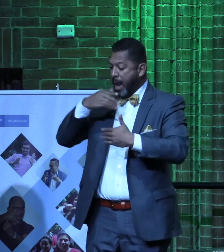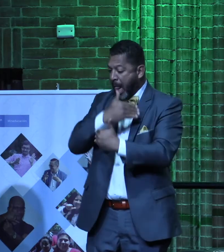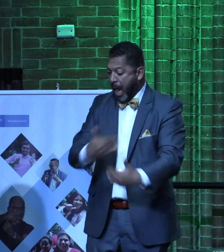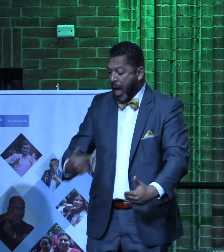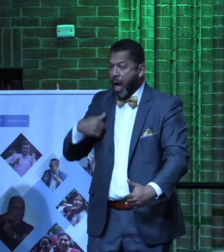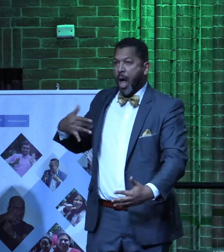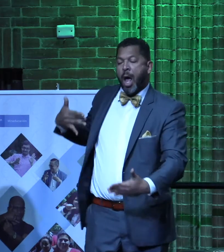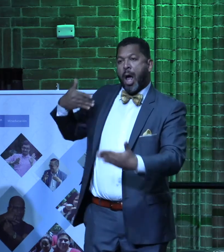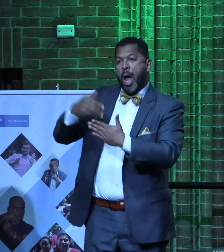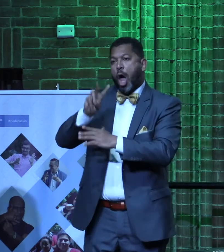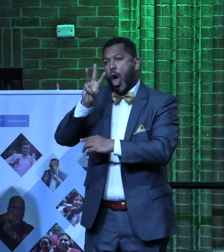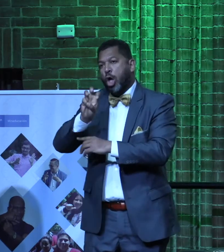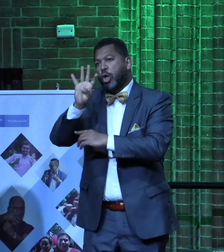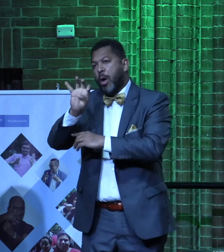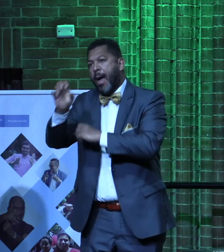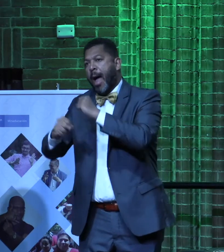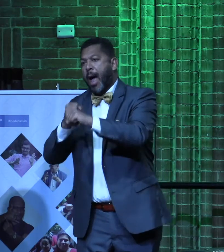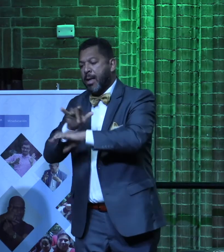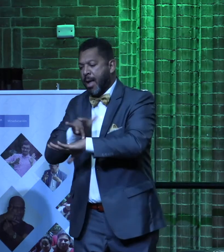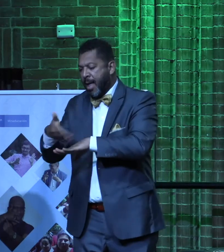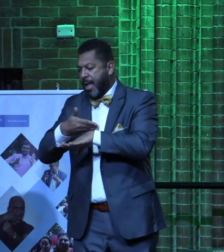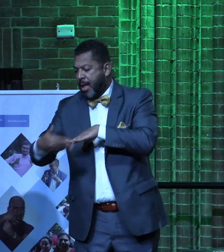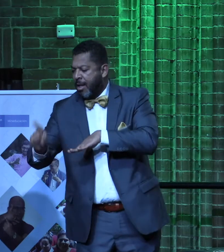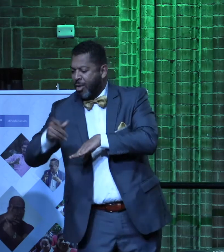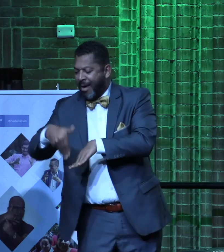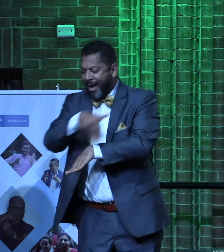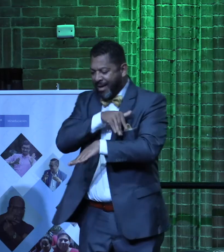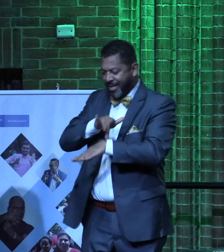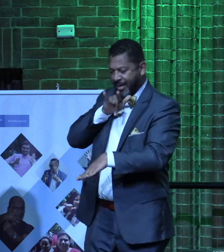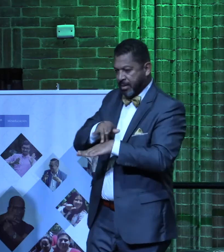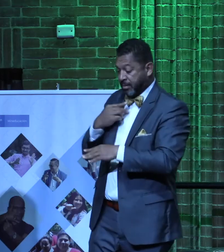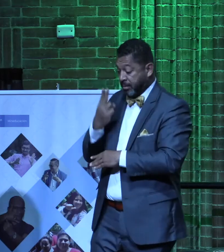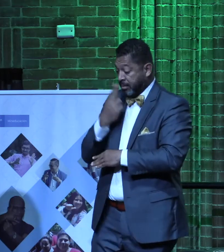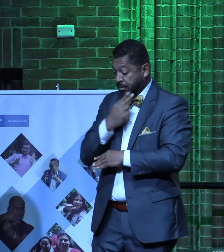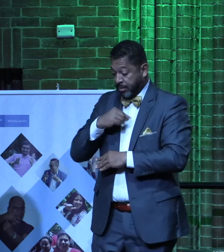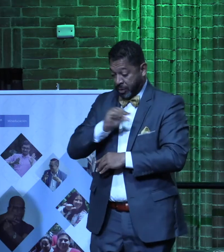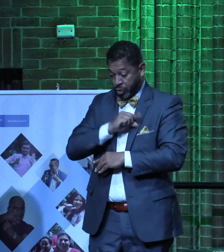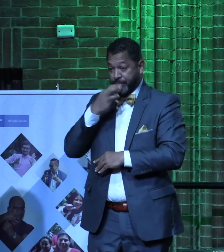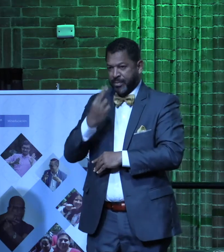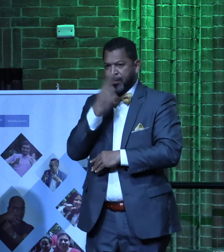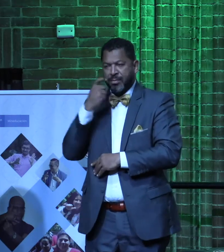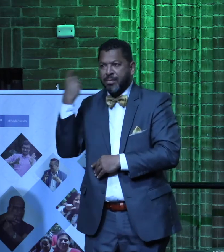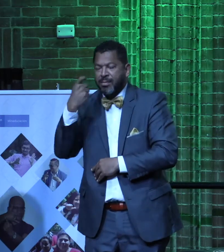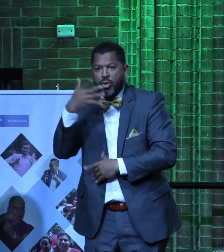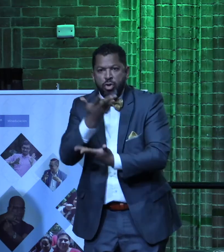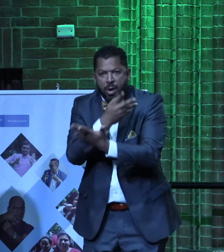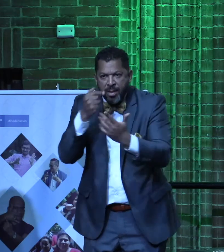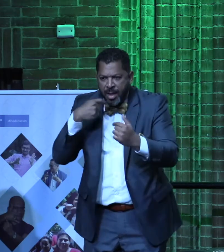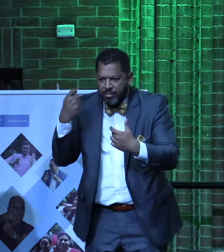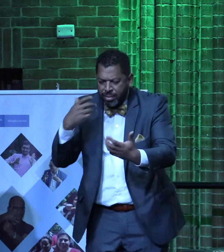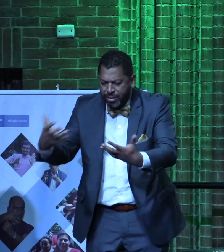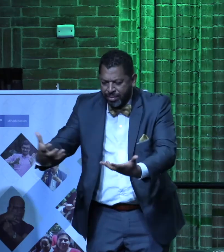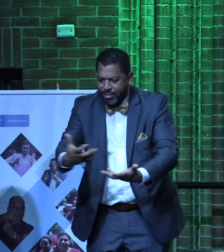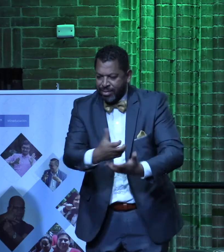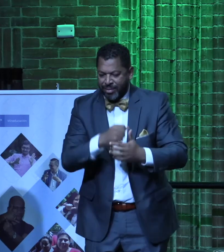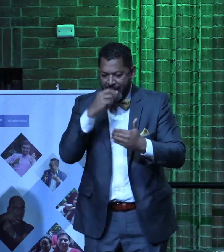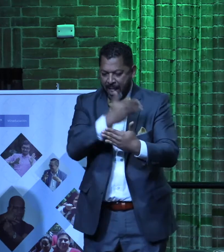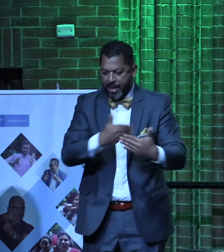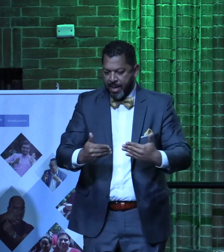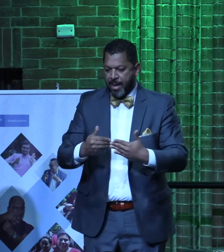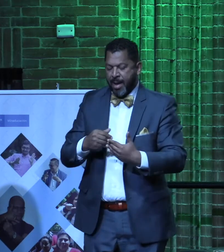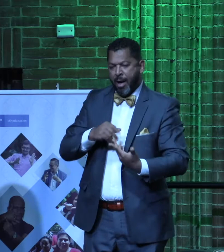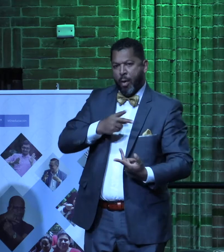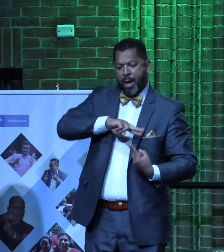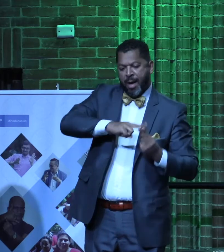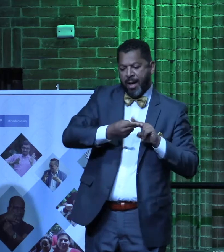ocurrir a los 8, no puede ocurrir a los 9 años, y nosotros estamos comprometidos con buscar esos niños. De ahí iniciamos una cadena